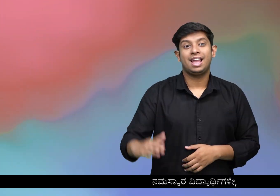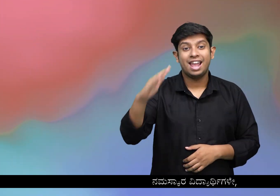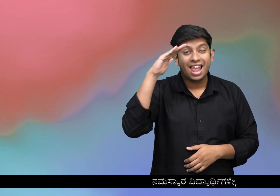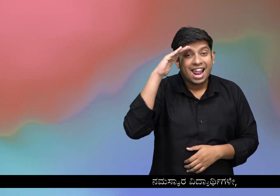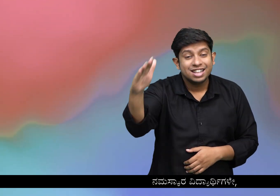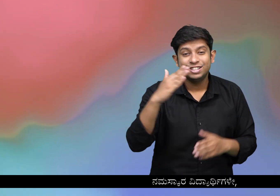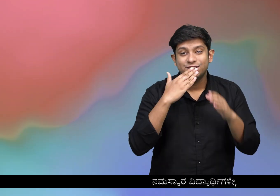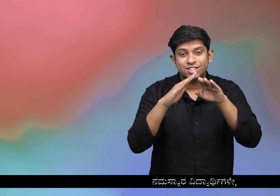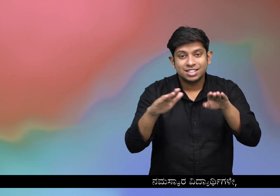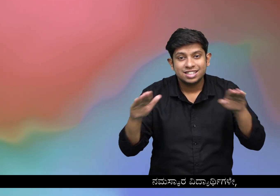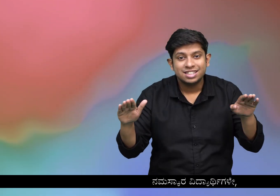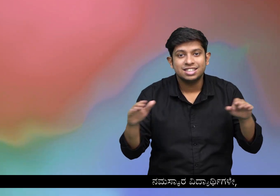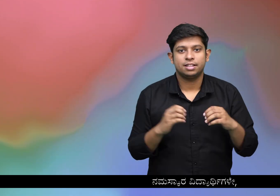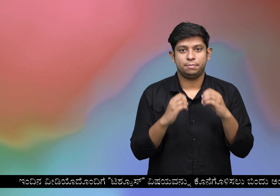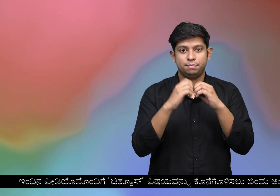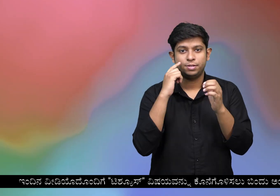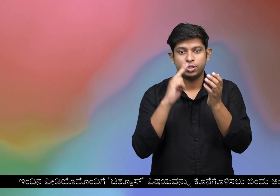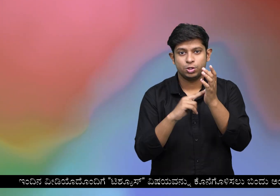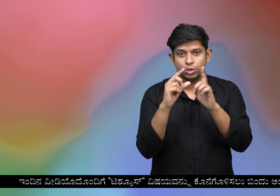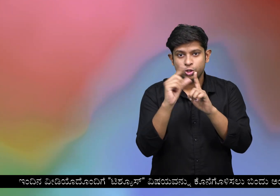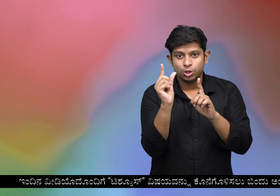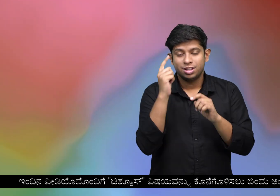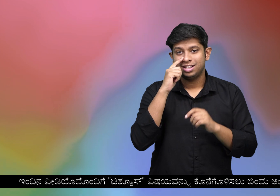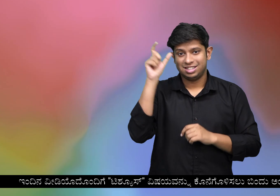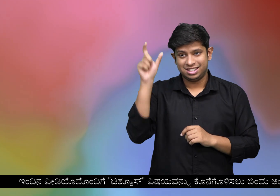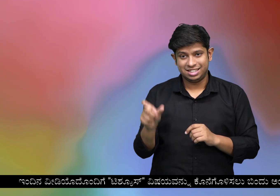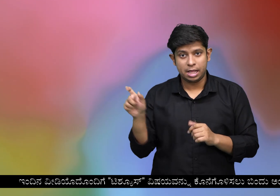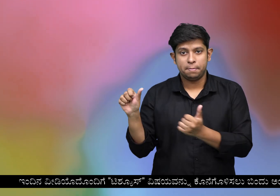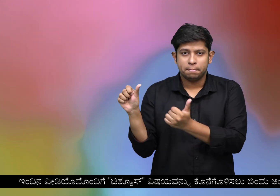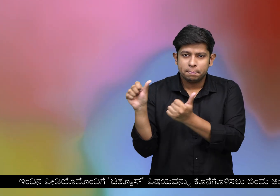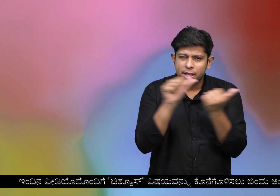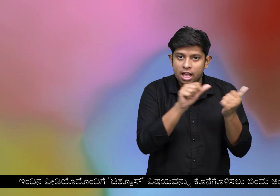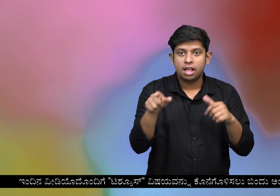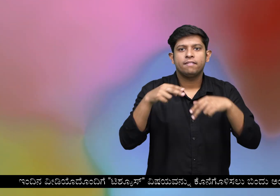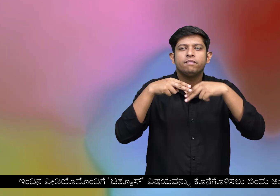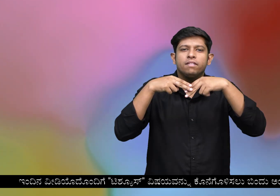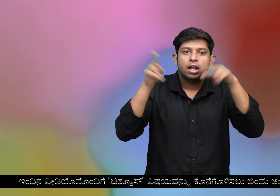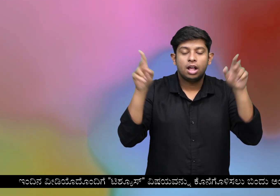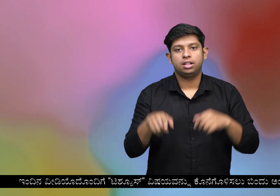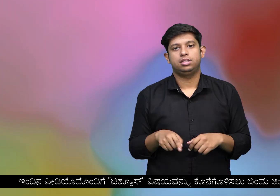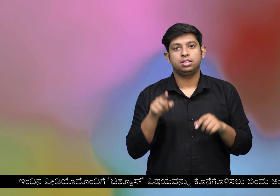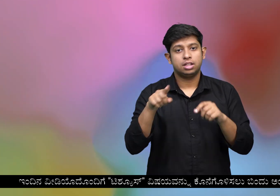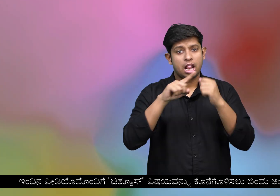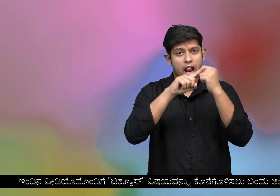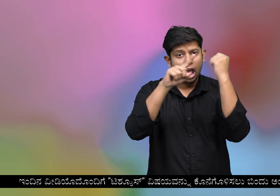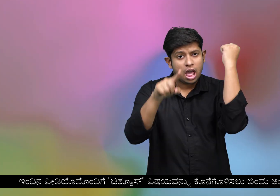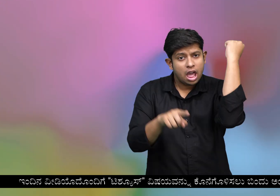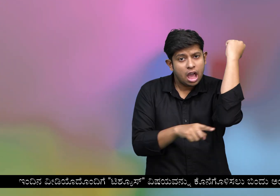ನಮಸ್ಕಾರ ವಿದ್ಯಾರ್ಥಿಗಳೇ. ಇಂದಿನ ವಿಡಿಯೋದೊಂದಿಗೆ ಟಿಶ್ಯೂಸ್ ವಿಷಯವನ್ನು ಕೊನೆಗೊಳಿಸುವ ಬಿಂದು ಅಂತಿಮವಾಗಿ